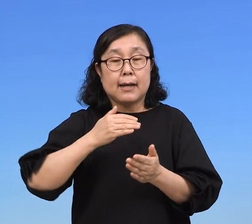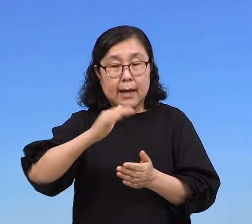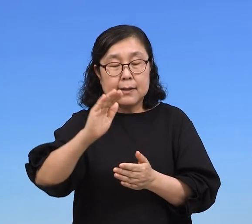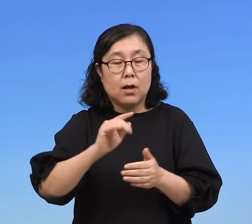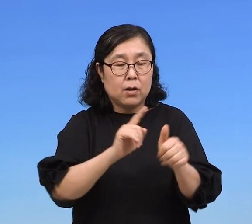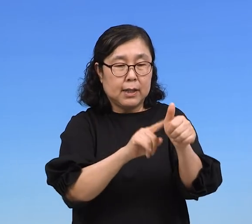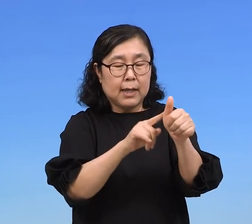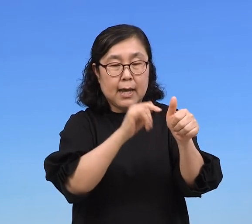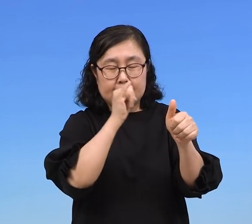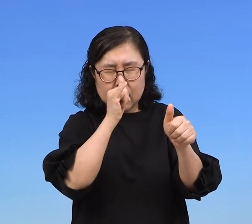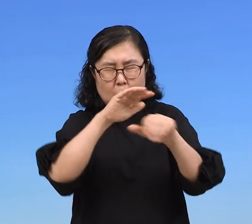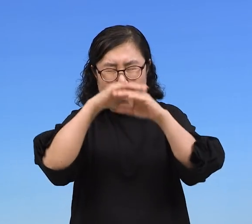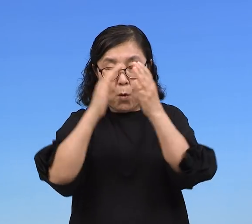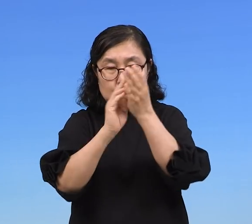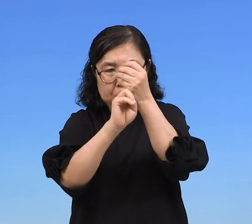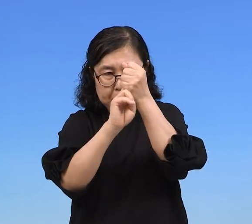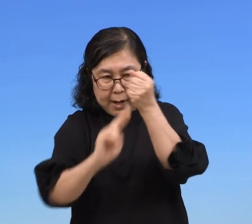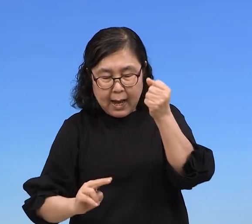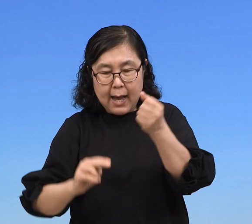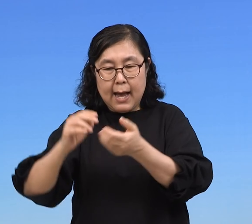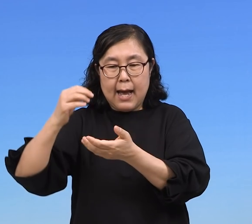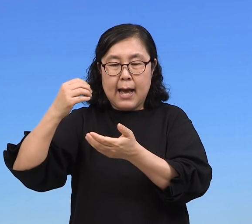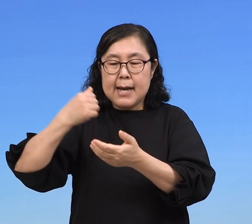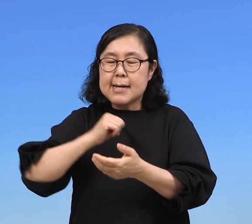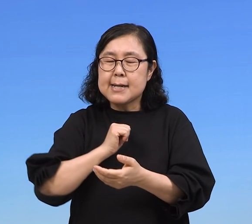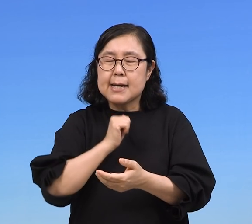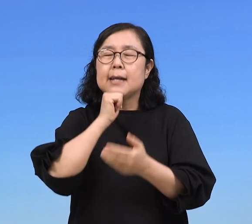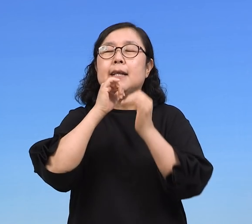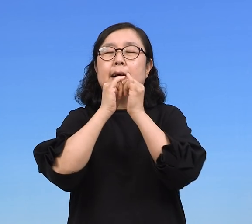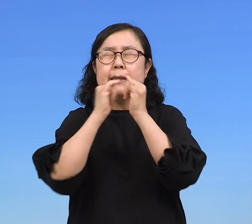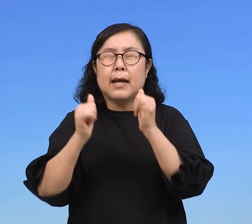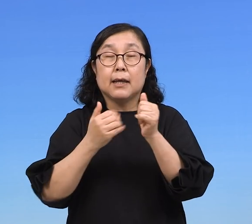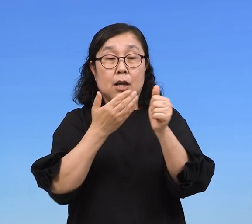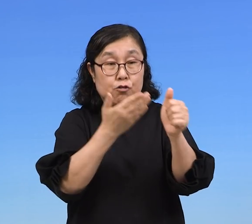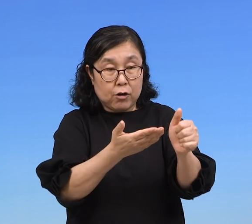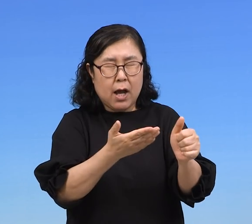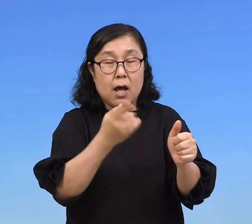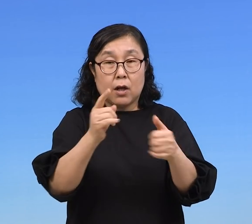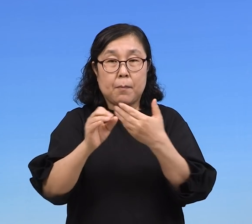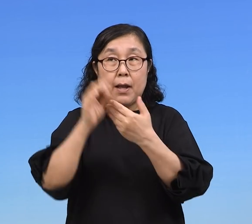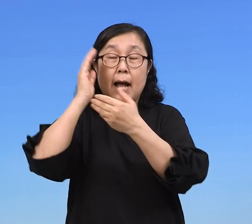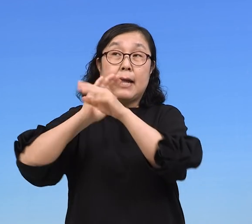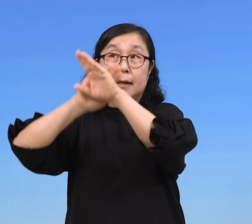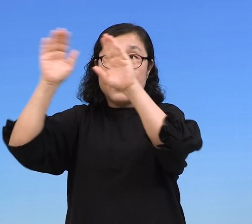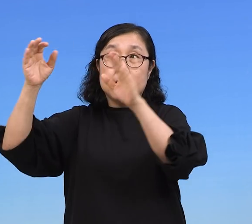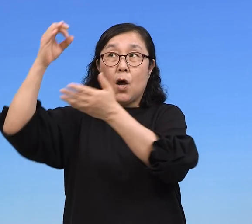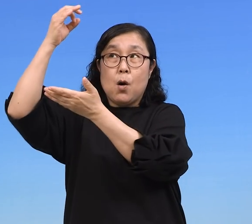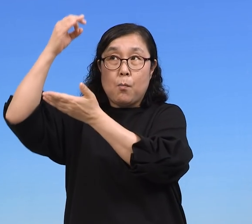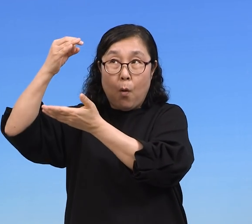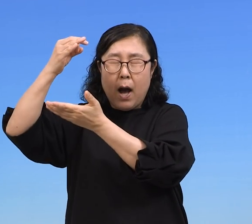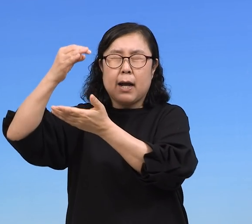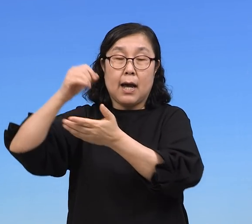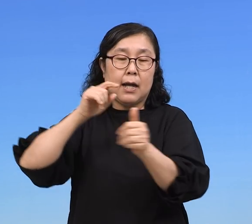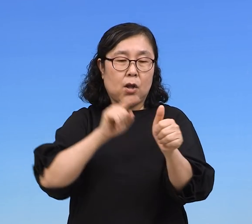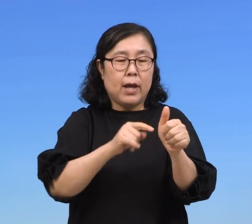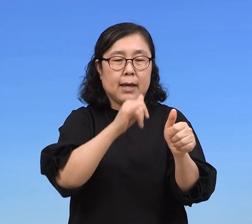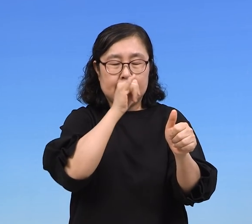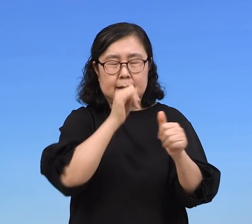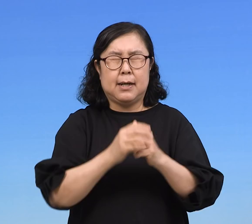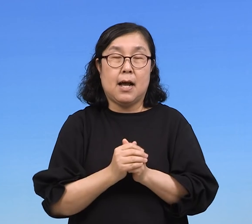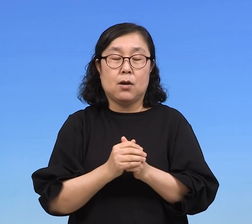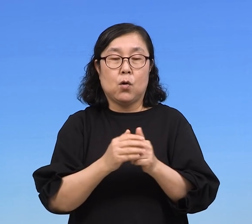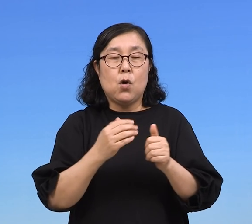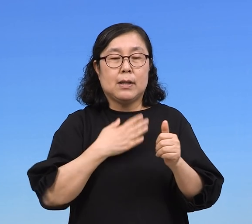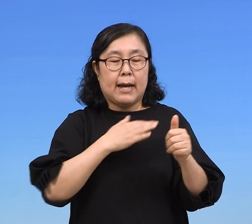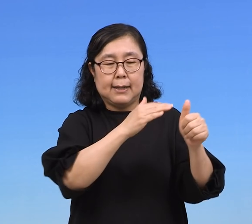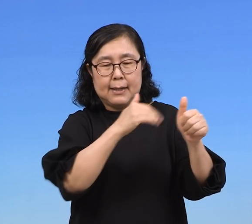있으니 가서 내게 있는 것을 다 팔아 가난한 자들에게 주라. 그리하면 하늘에서 보화가 내게 있으리라. 그리고 와서 나를